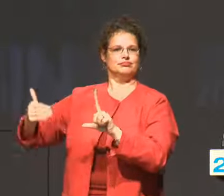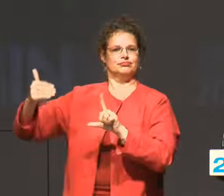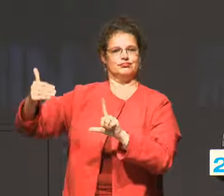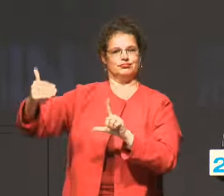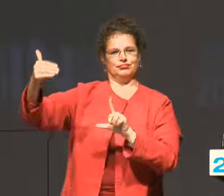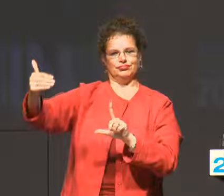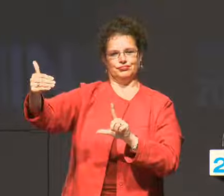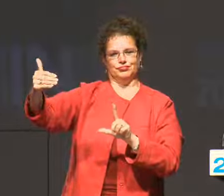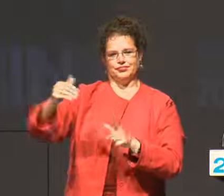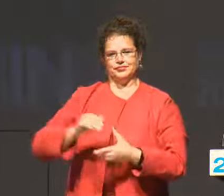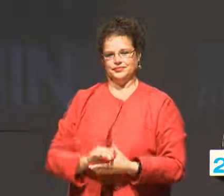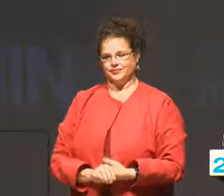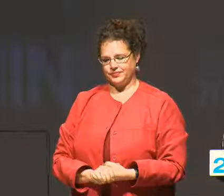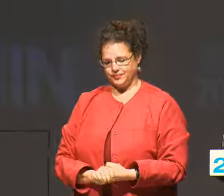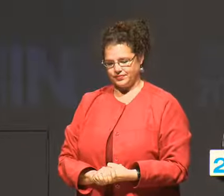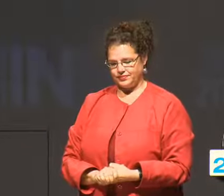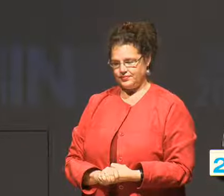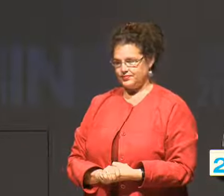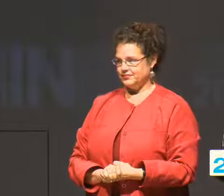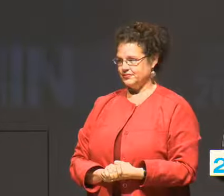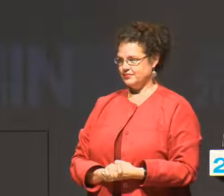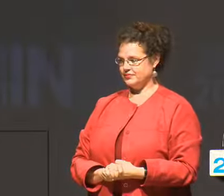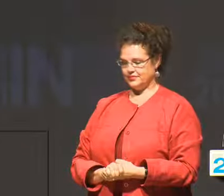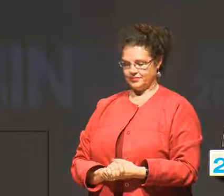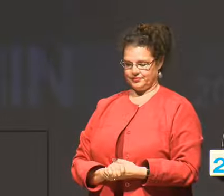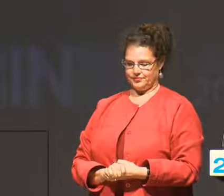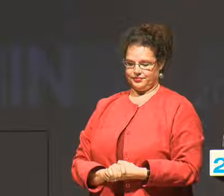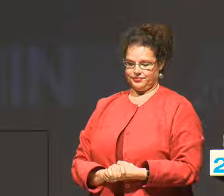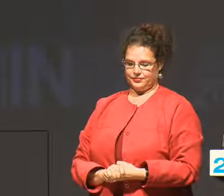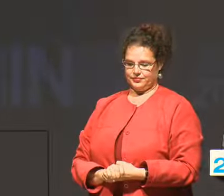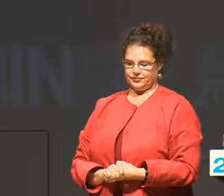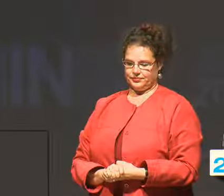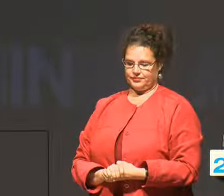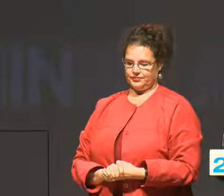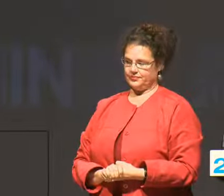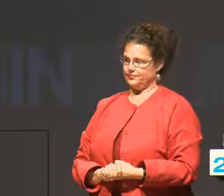Und ich werde zwischendurch in meinem Referat immer wieder auch Bilder zeigen.